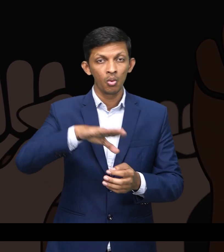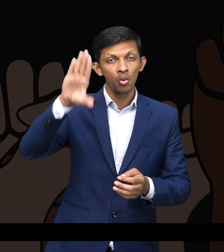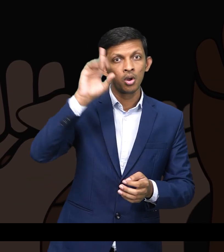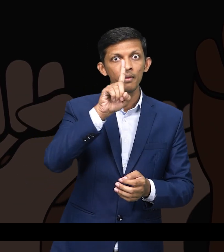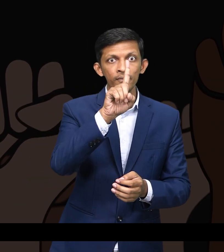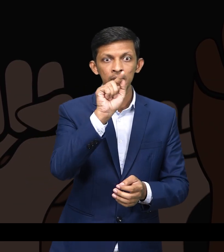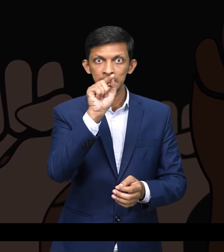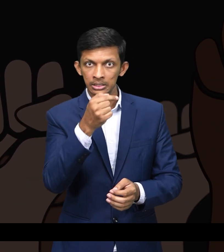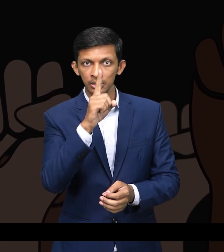1947 ఏప్రిల్ 1న